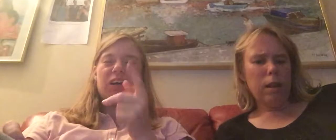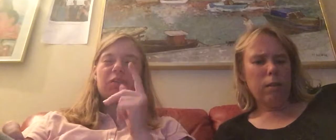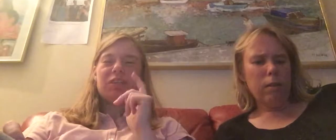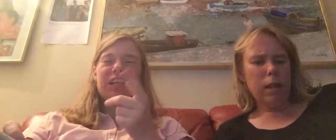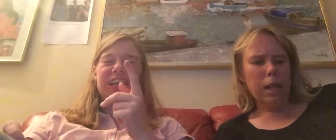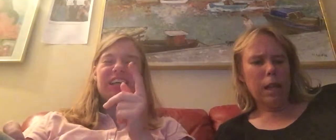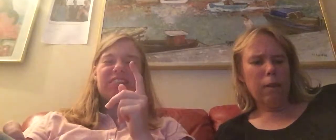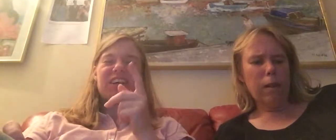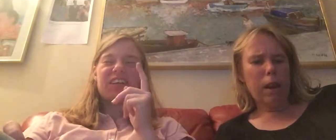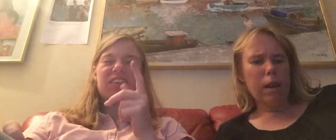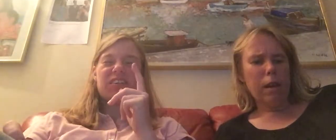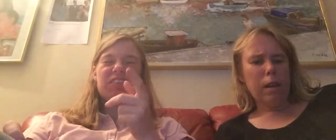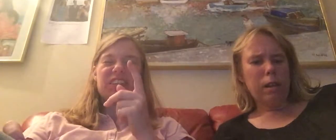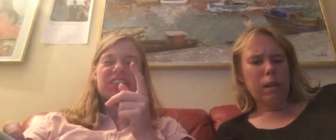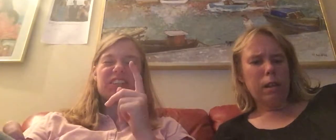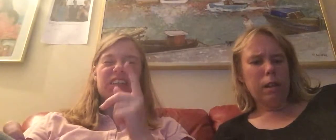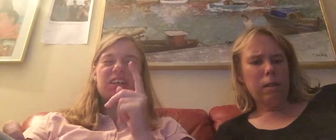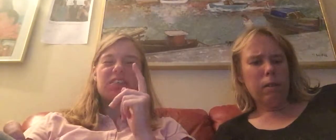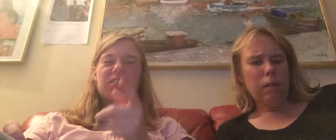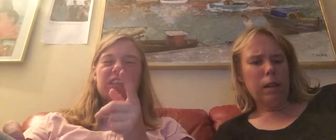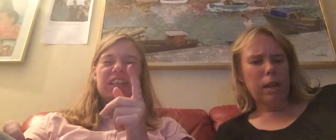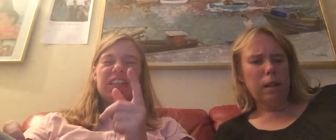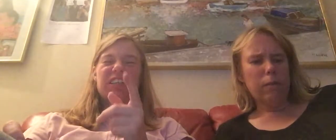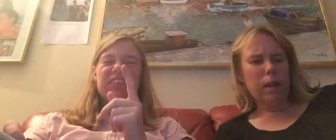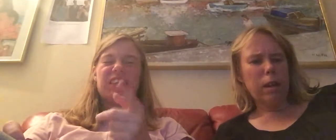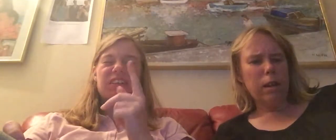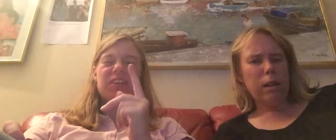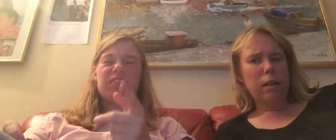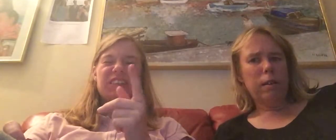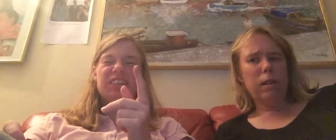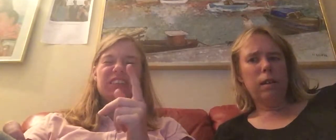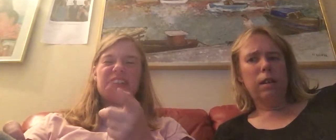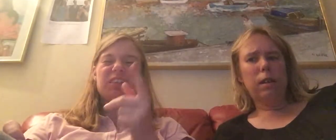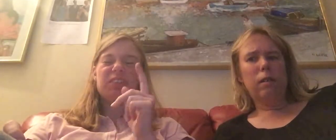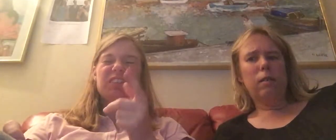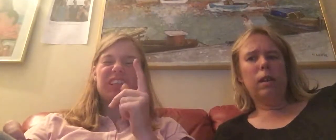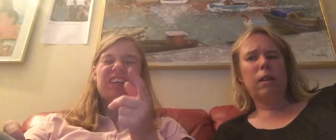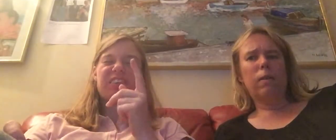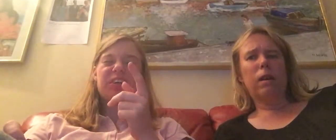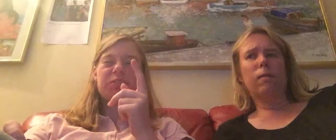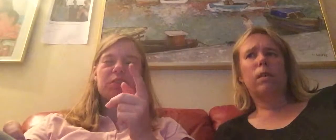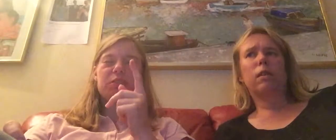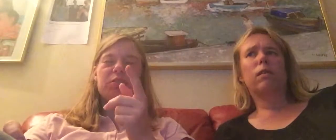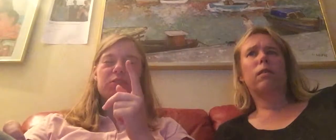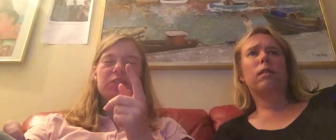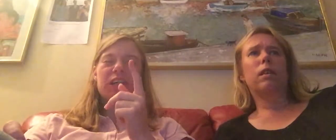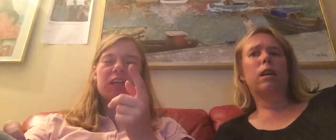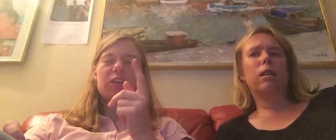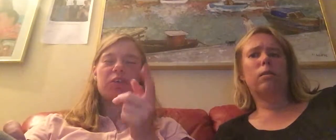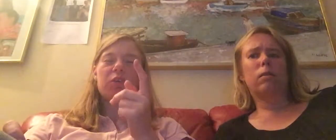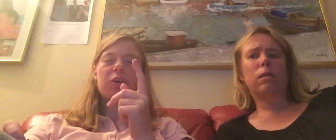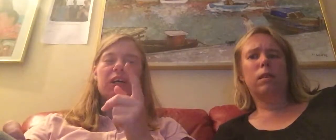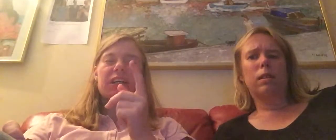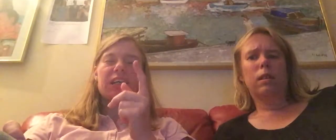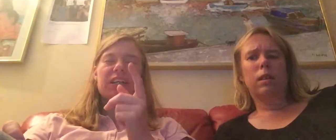hon leva. Ja, visst ska hon leva. Ja, visst ska hon leva i det hundrade år.